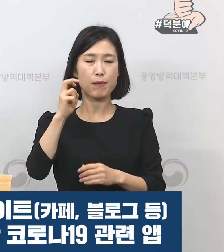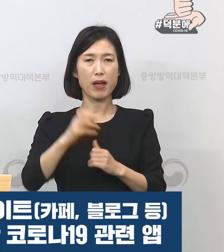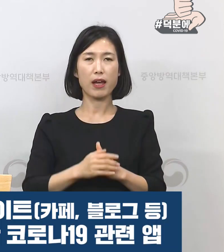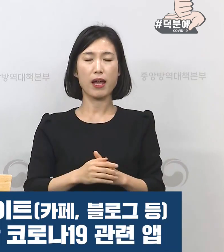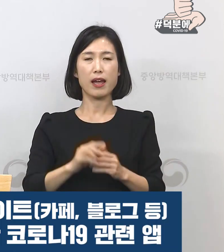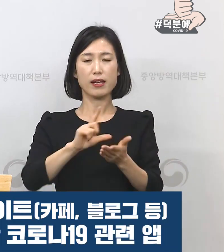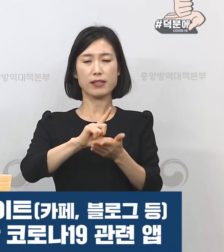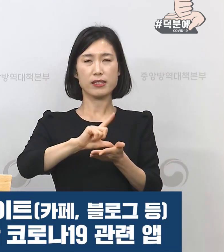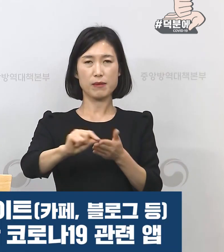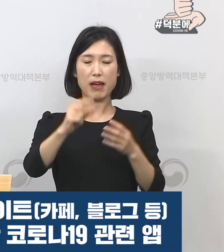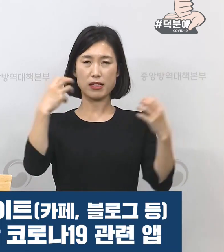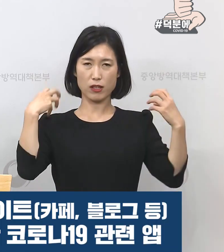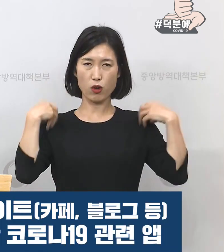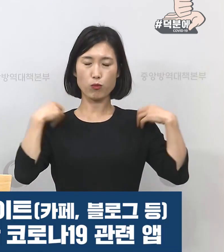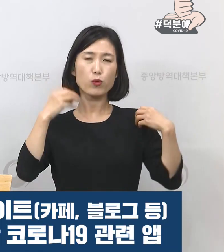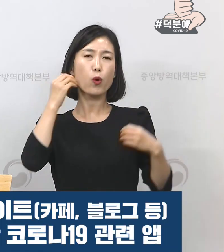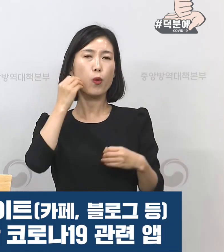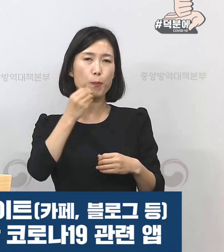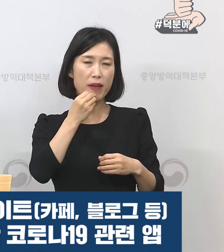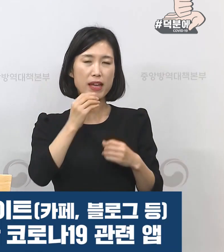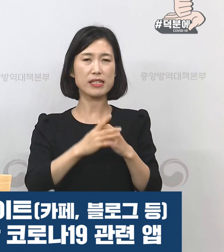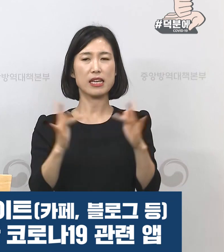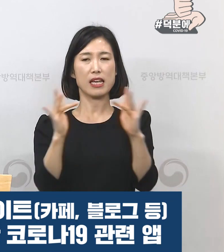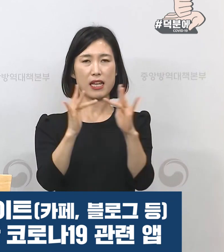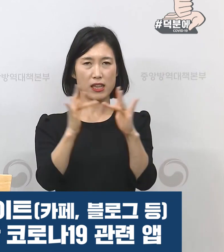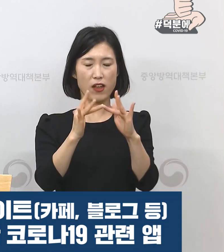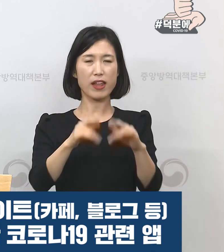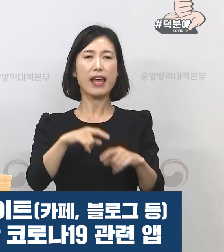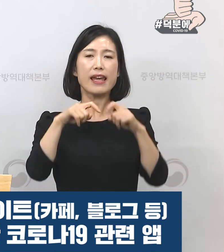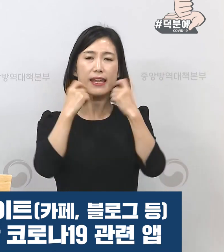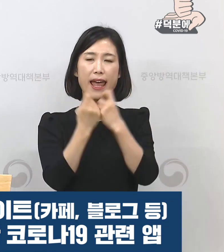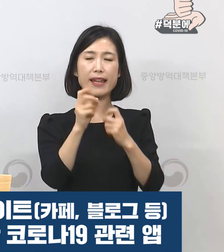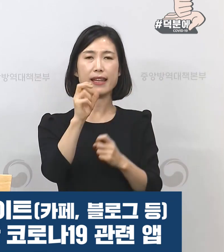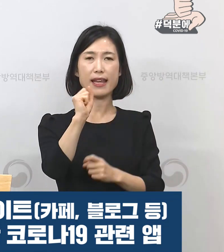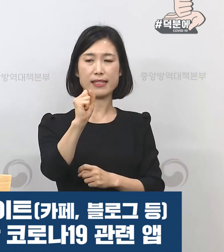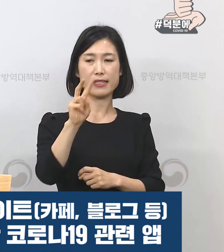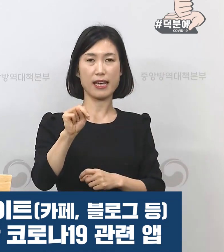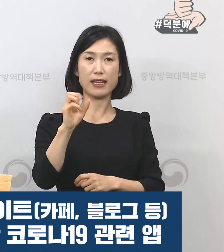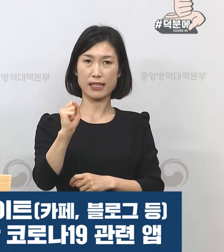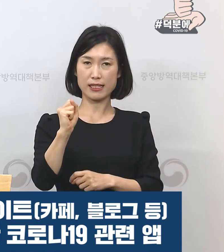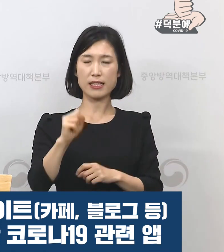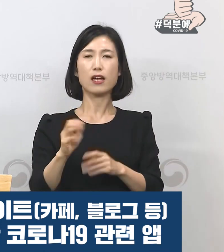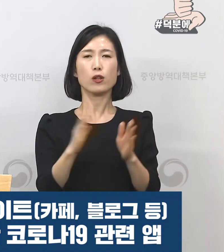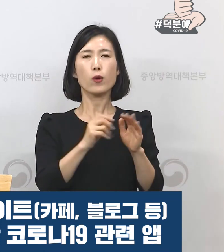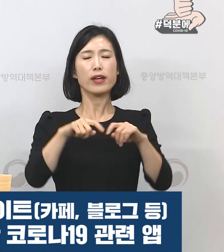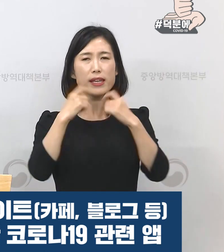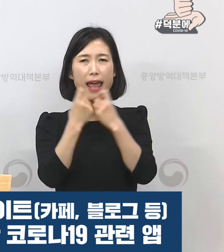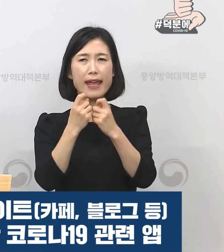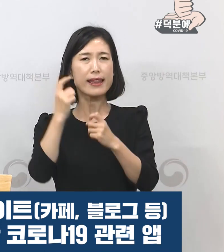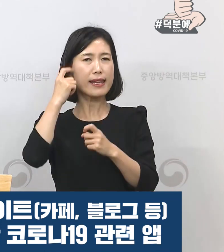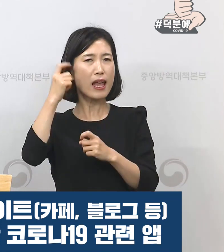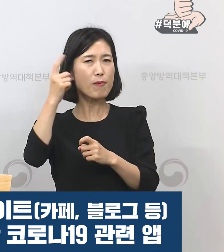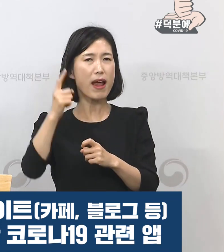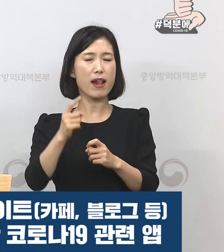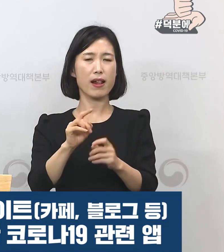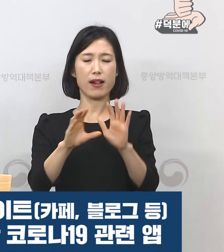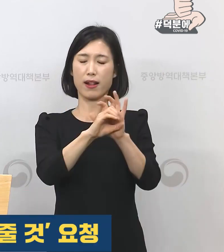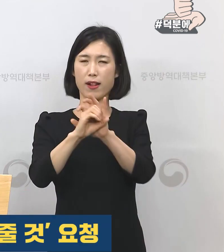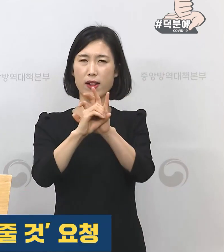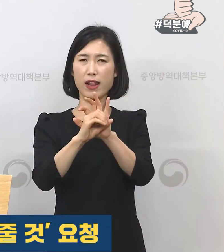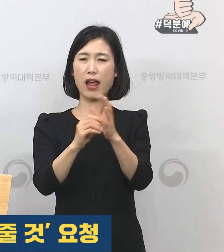홈페이지 그리고 포털 사이트 또한 개인 SNS나 민간이 개발한 코로나19 관련